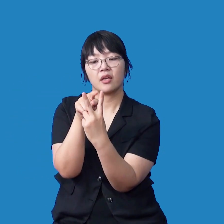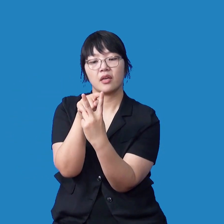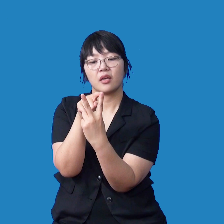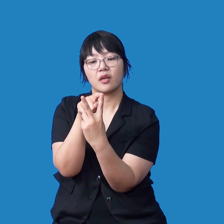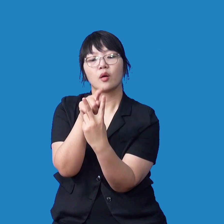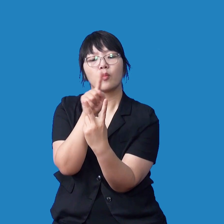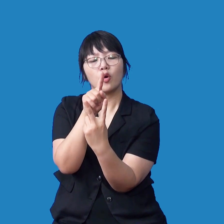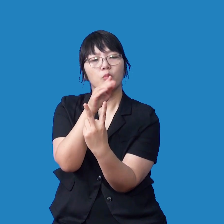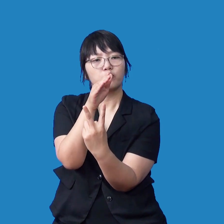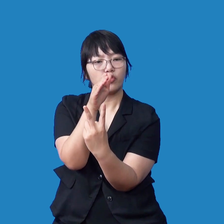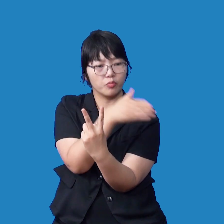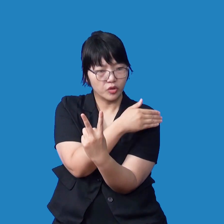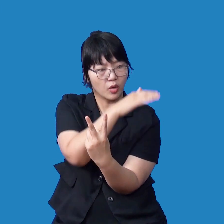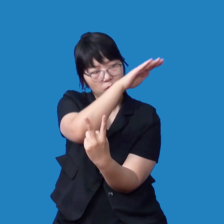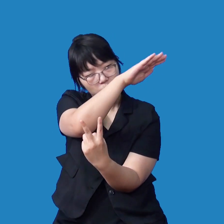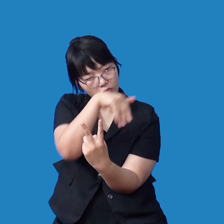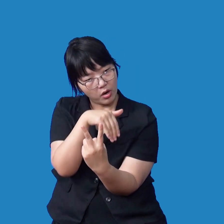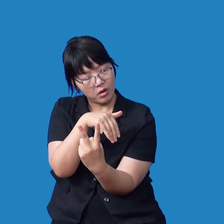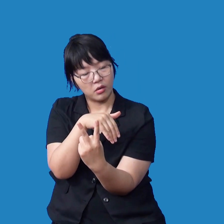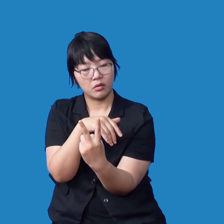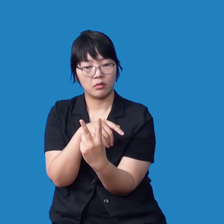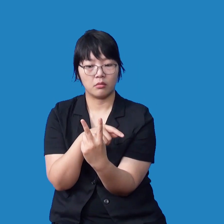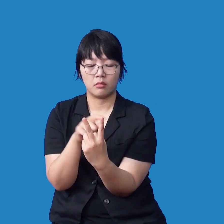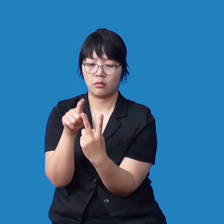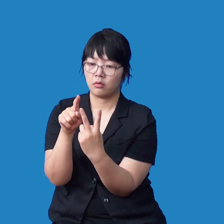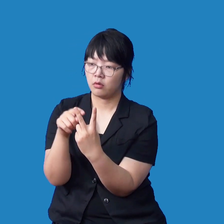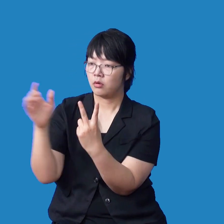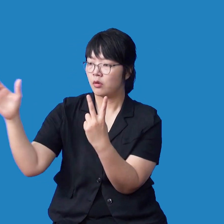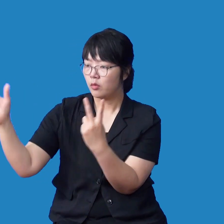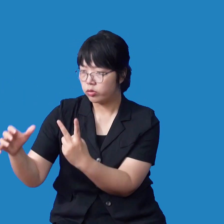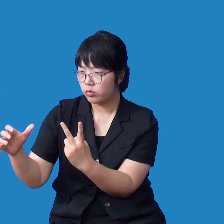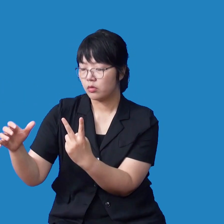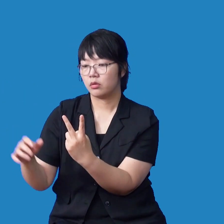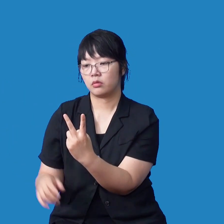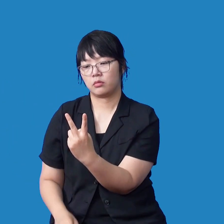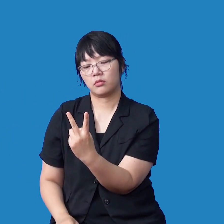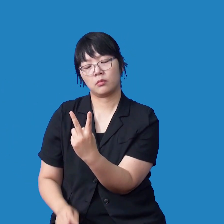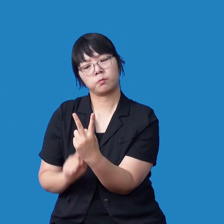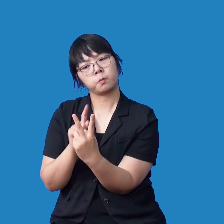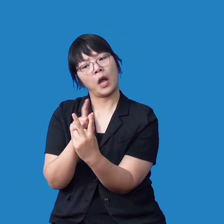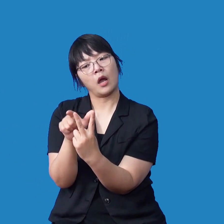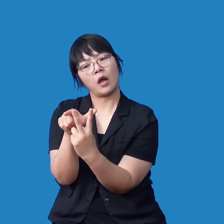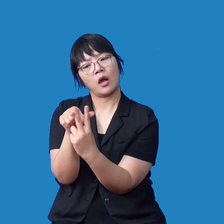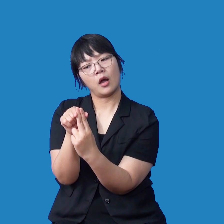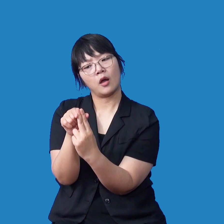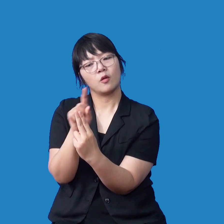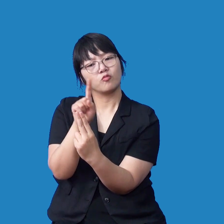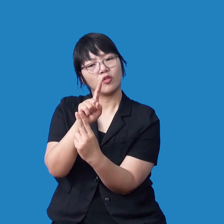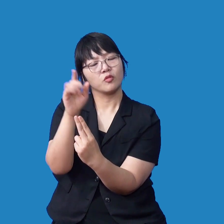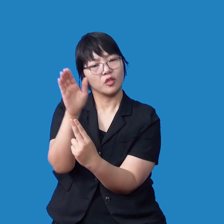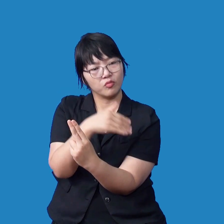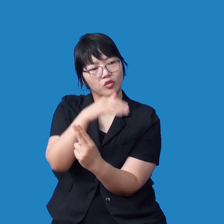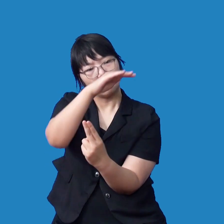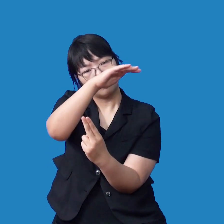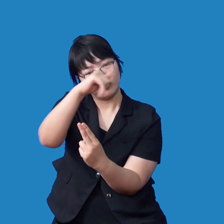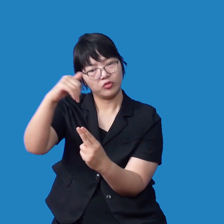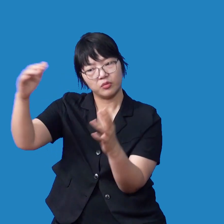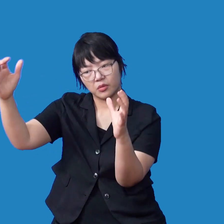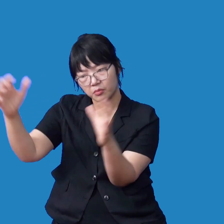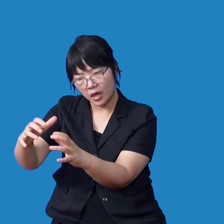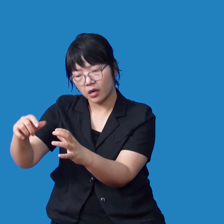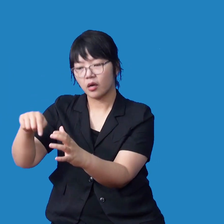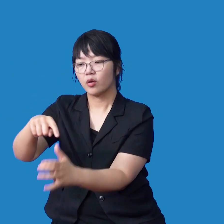무엇으로부터 불러냄을 받아 형성된 공동체. 그게 바로 교회인 것입니다.